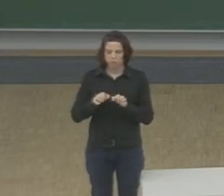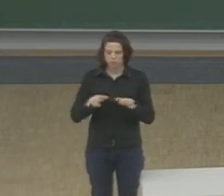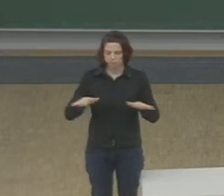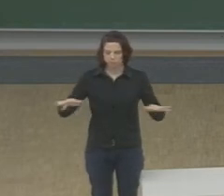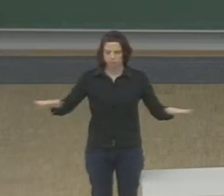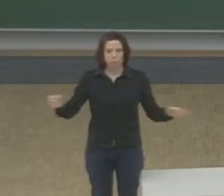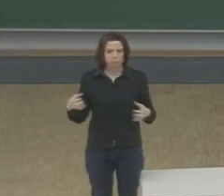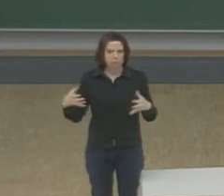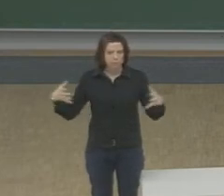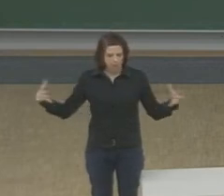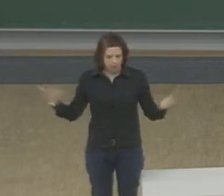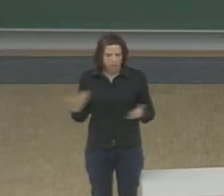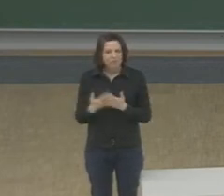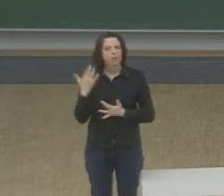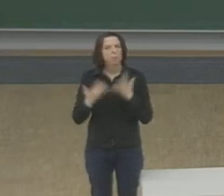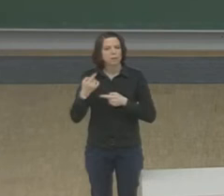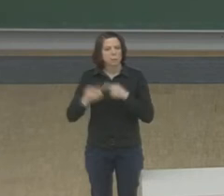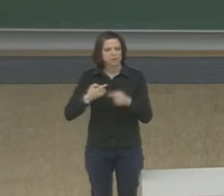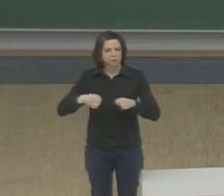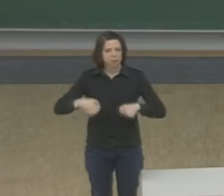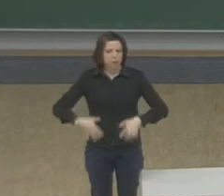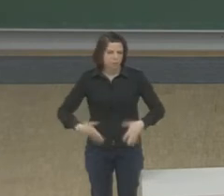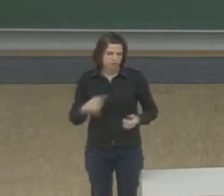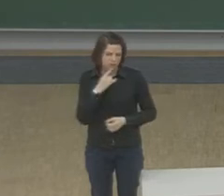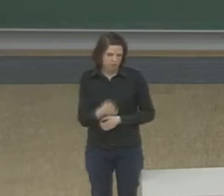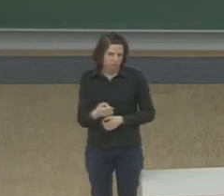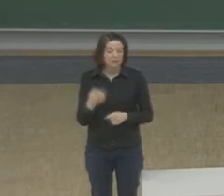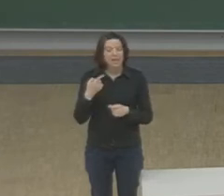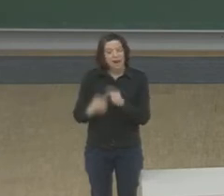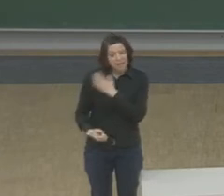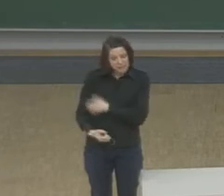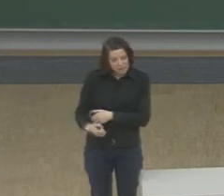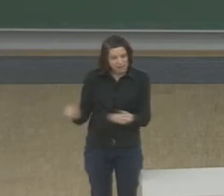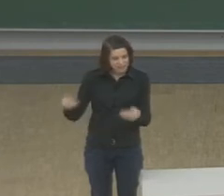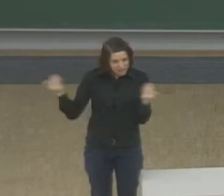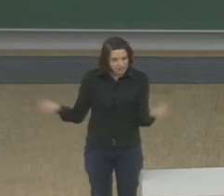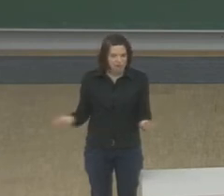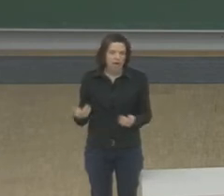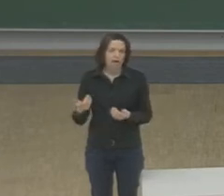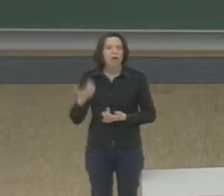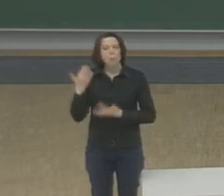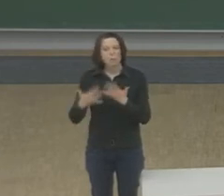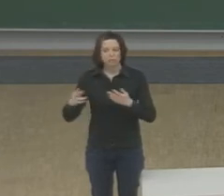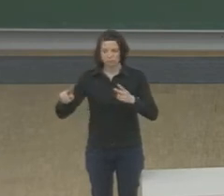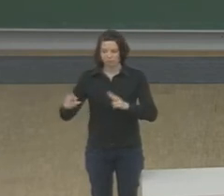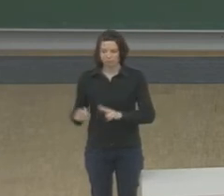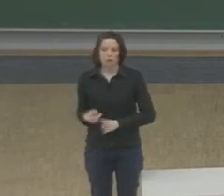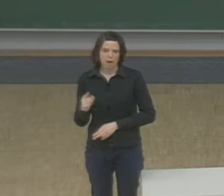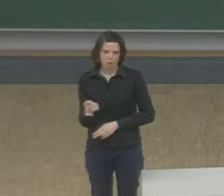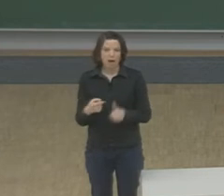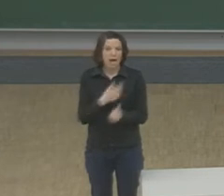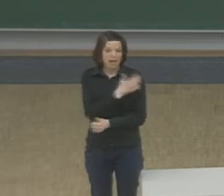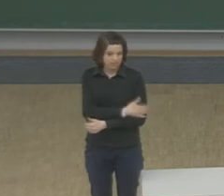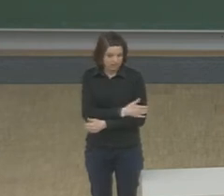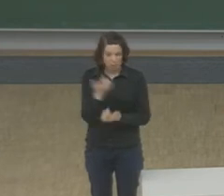Dieser Mathematisierung steht andererseits auch eine Tendenz der Demathematisierung gegenüber. Mathematik ist zwar